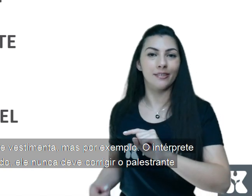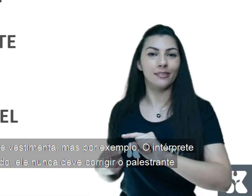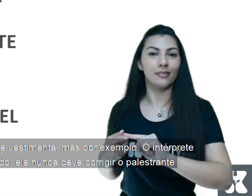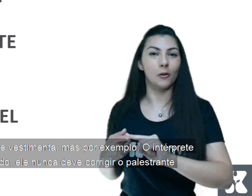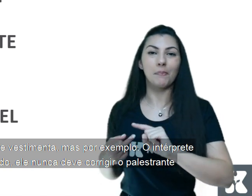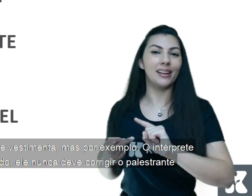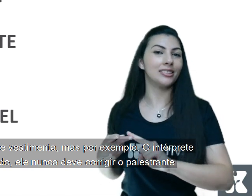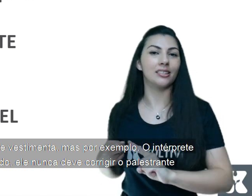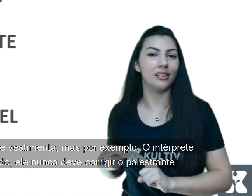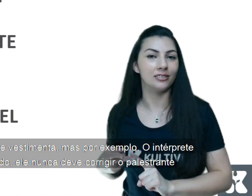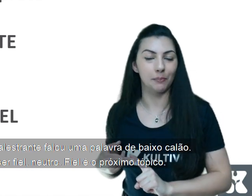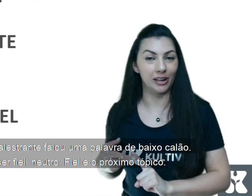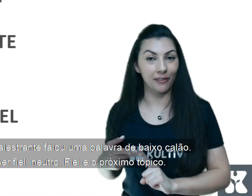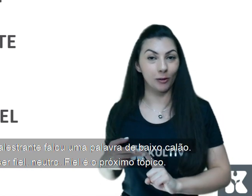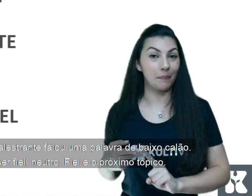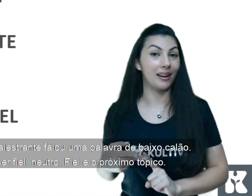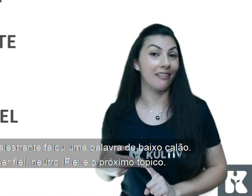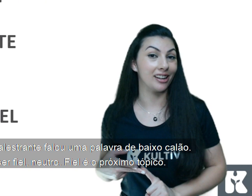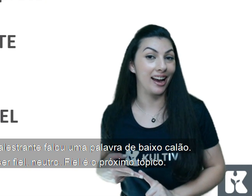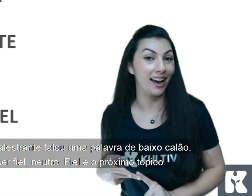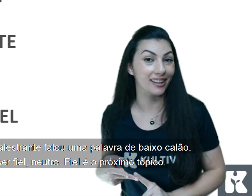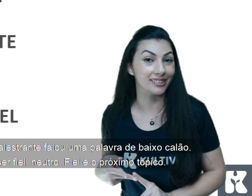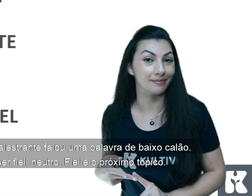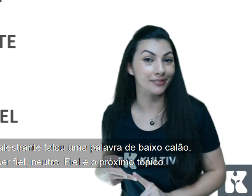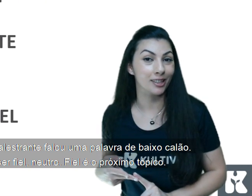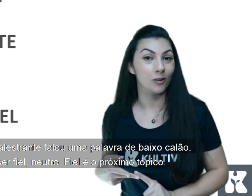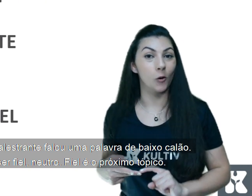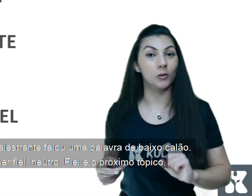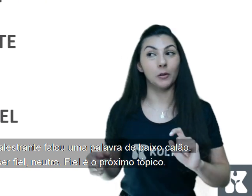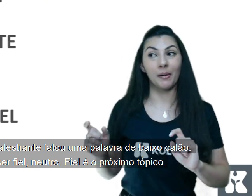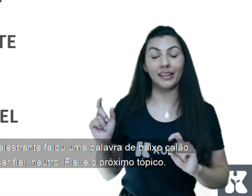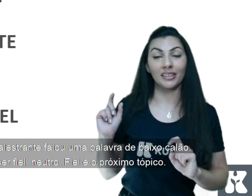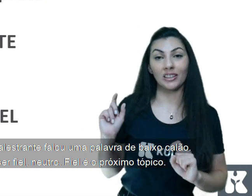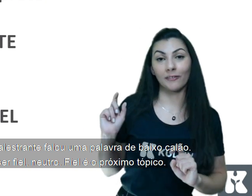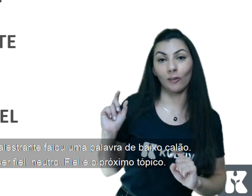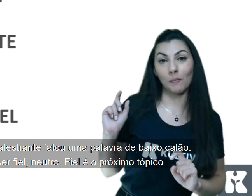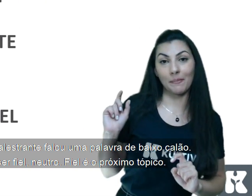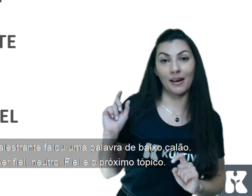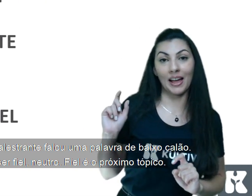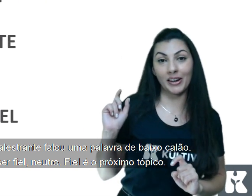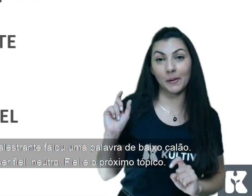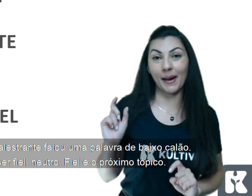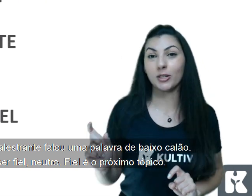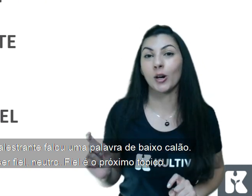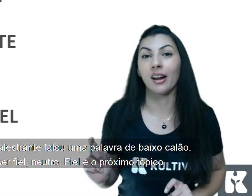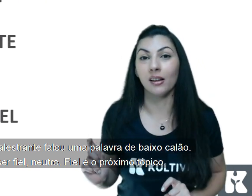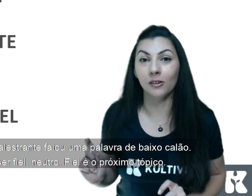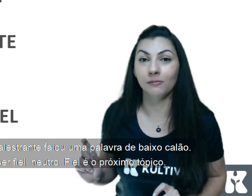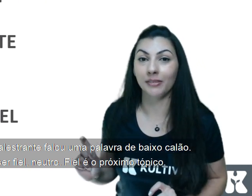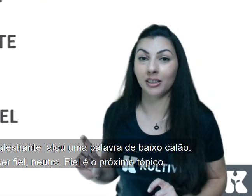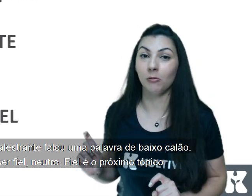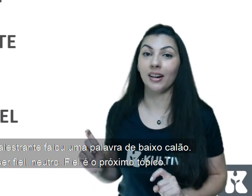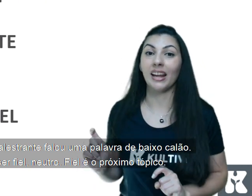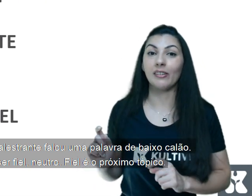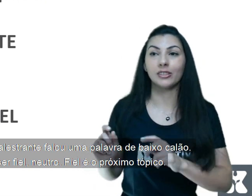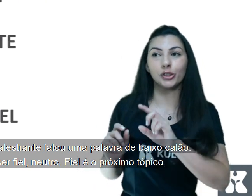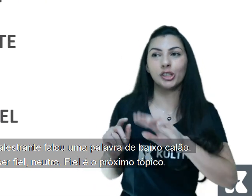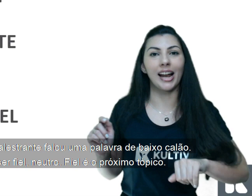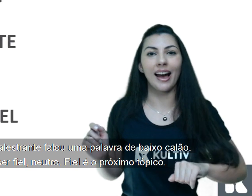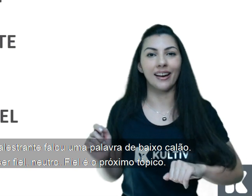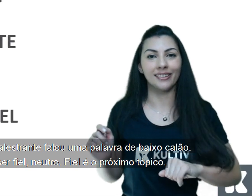corrigir o palestrante porque falou uma palavra errada, ou se o palestrante falou uma palavra de baixo calão, ele nunca